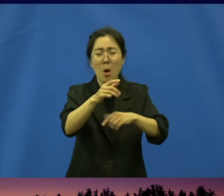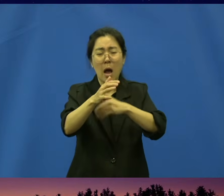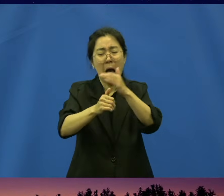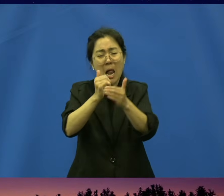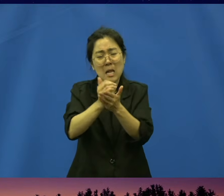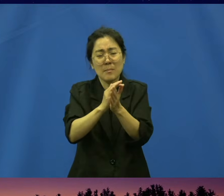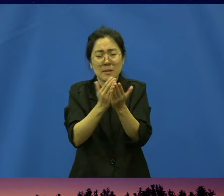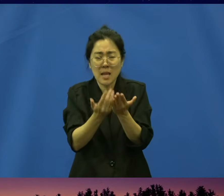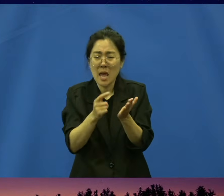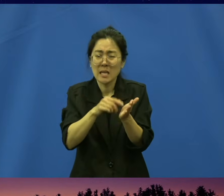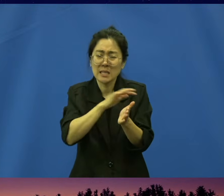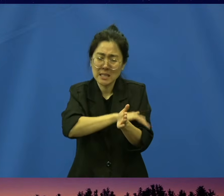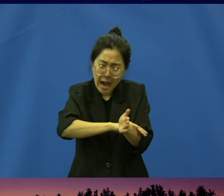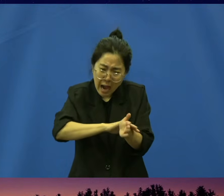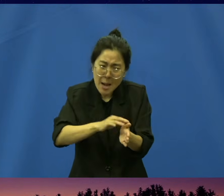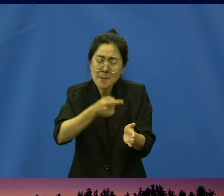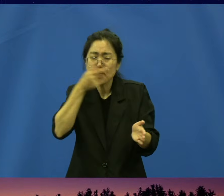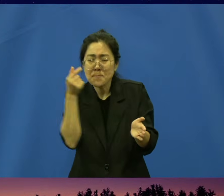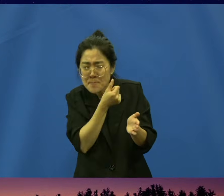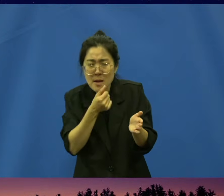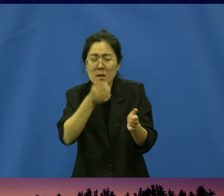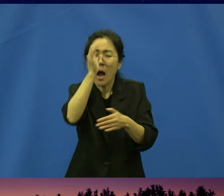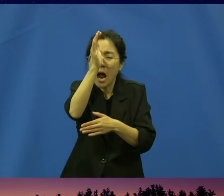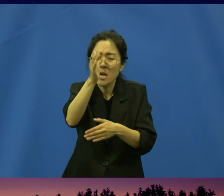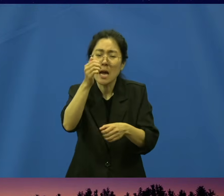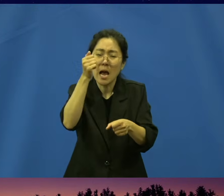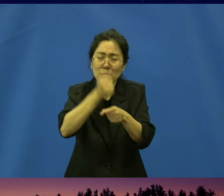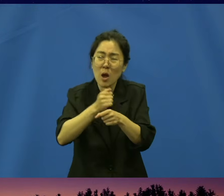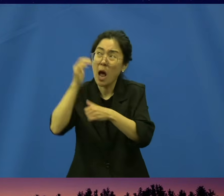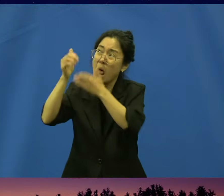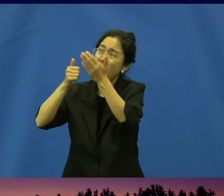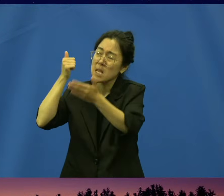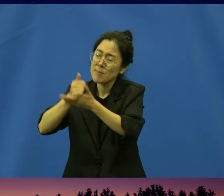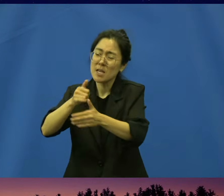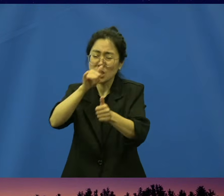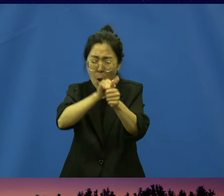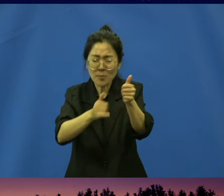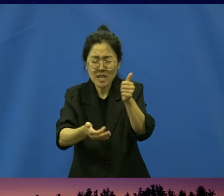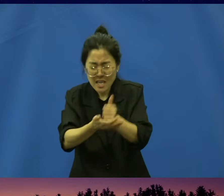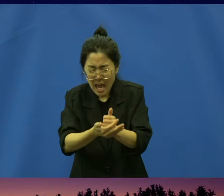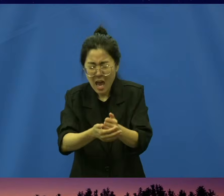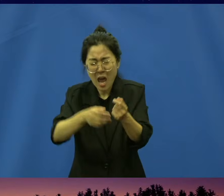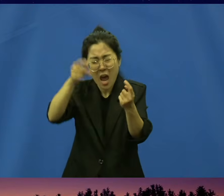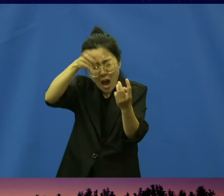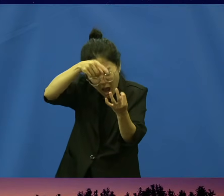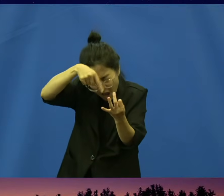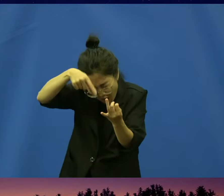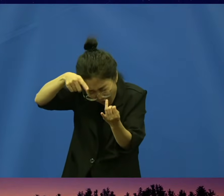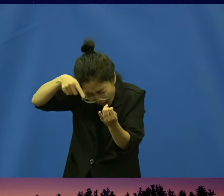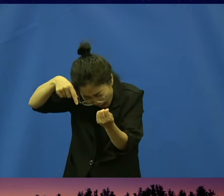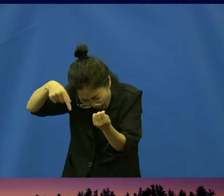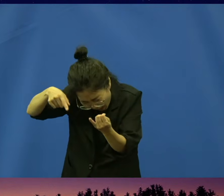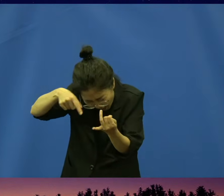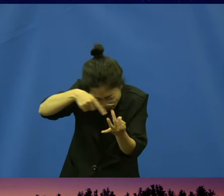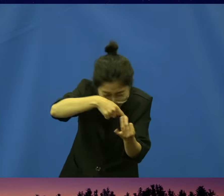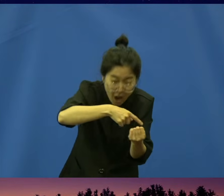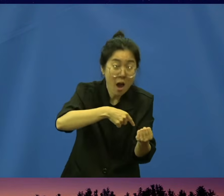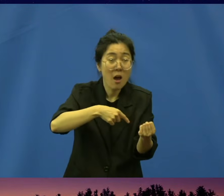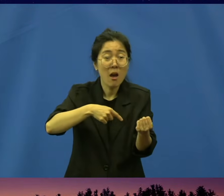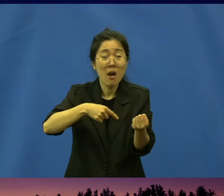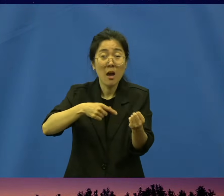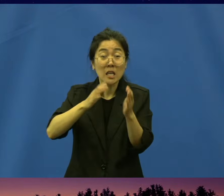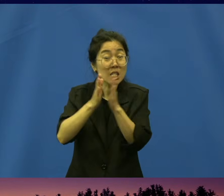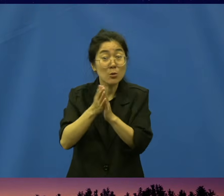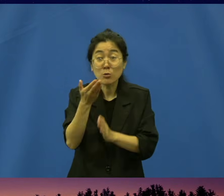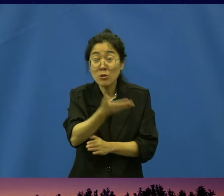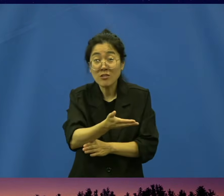알고 가르치게 해주세요. 하나님을 잘 섬기게 해주세요 하는 기도를 예수님께서 사도들을 위해서 하지 않으셨다니까요.